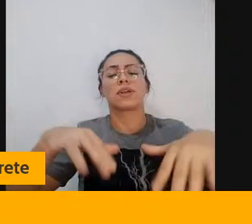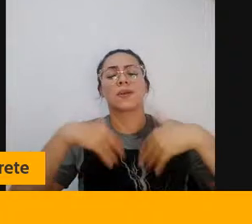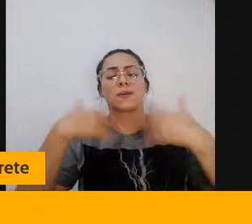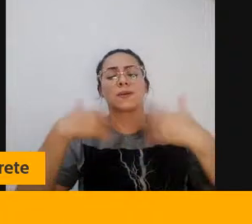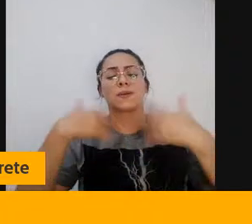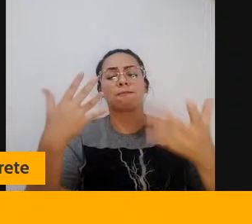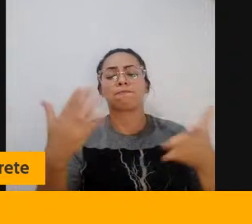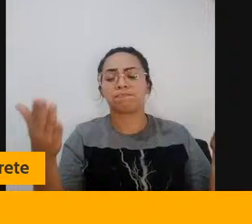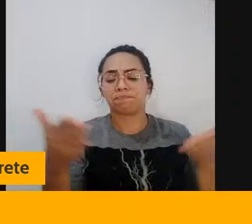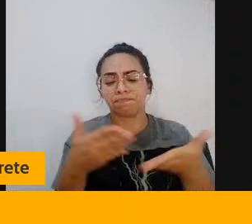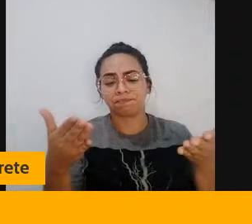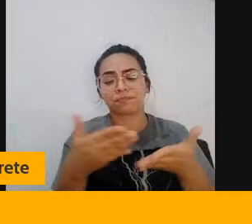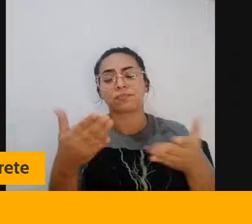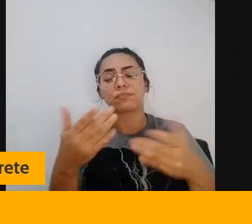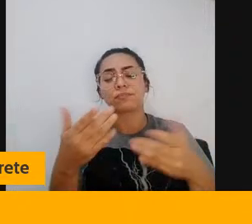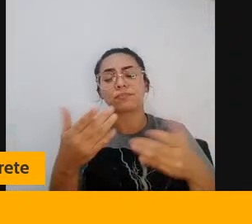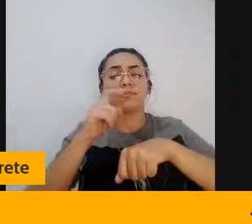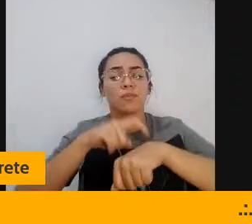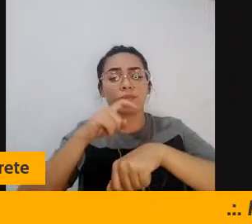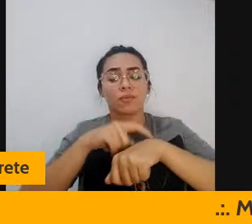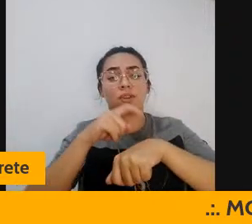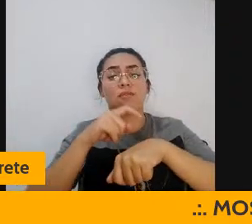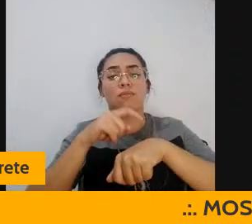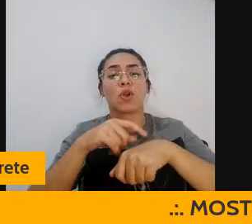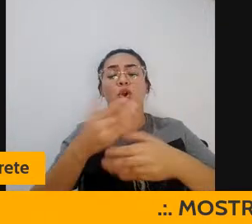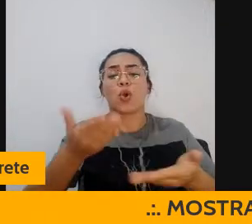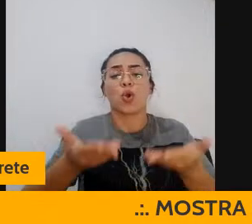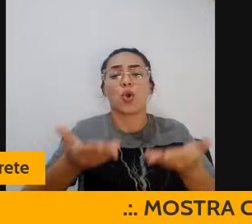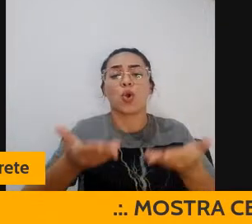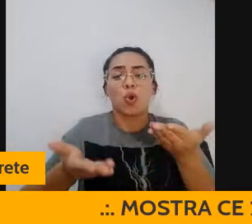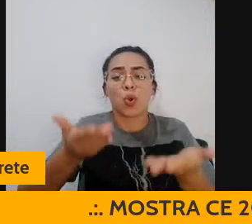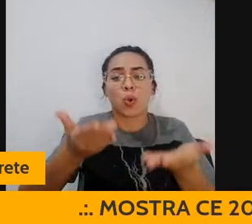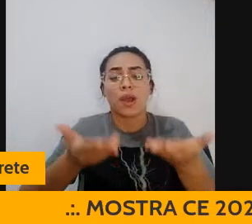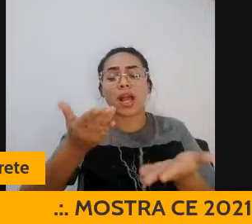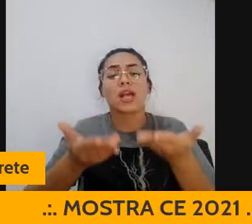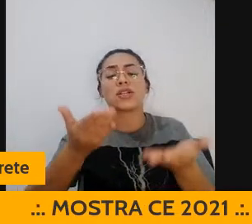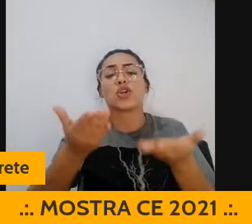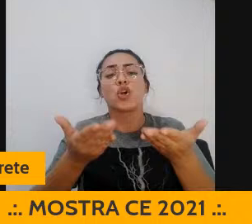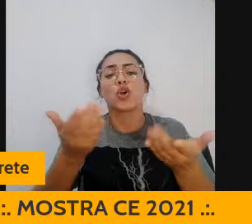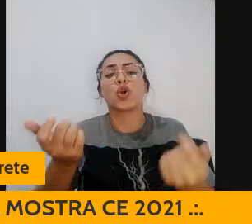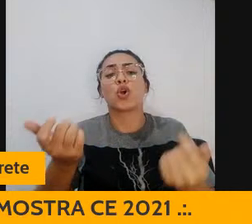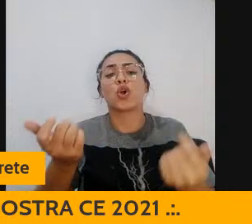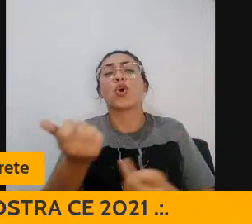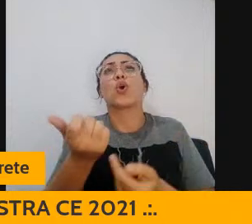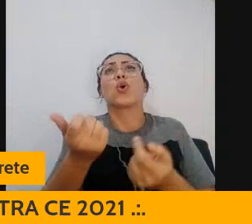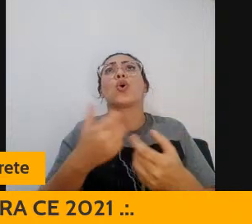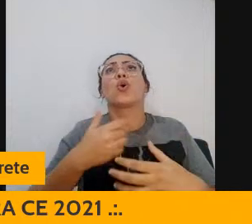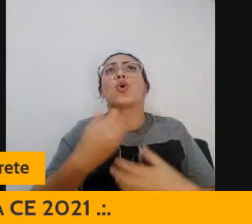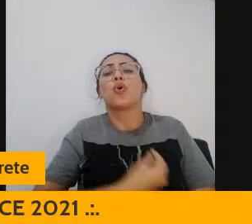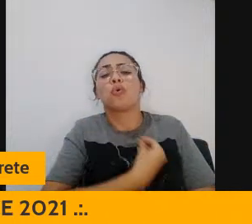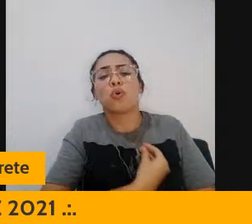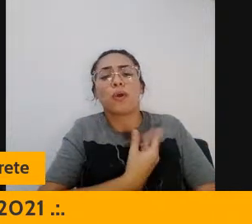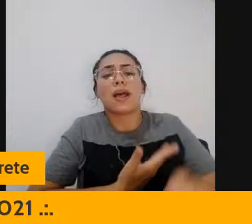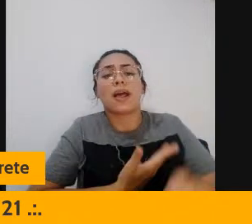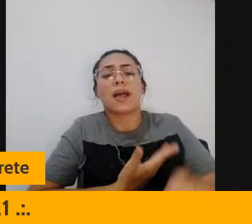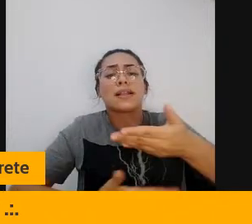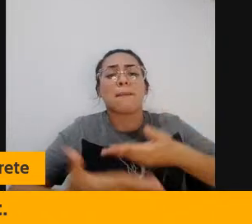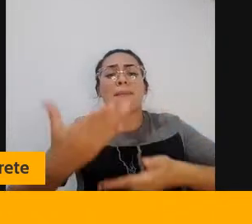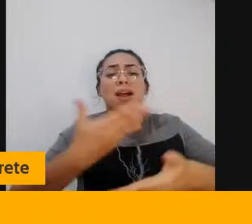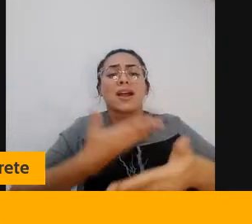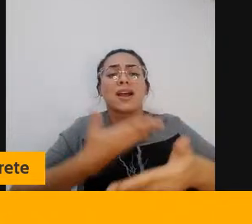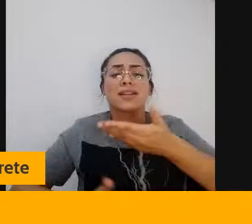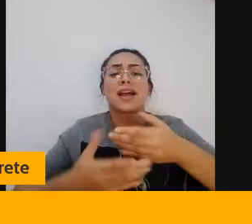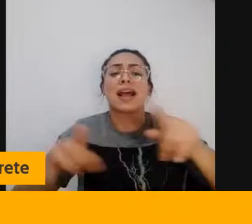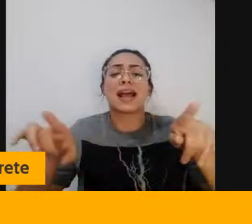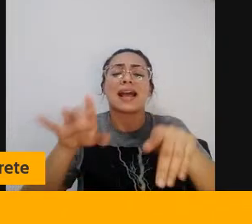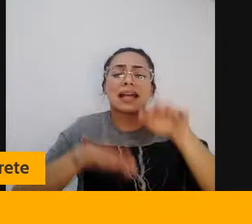agora, né, é a hora da gente fazer um balanço do que vivemos. Talvez a gente não dê conta nesses